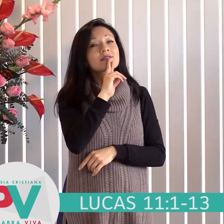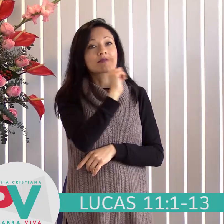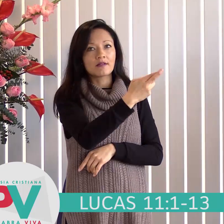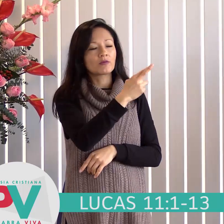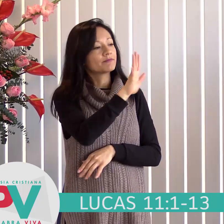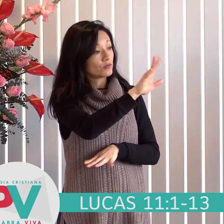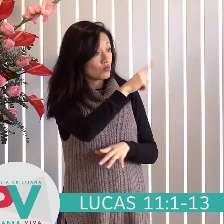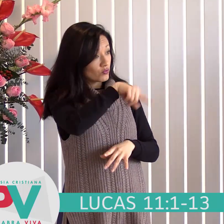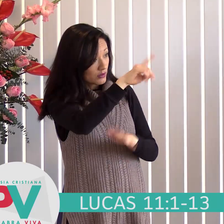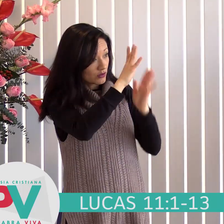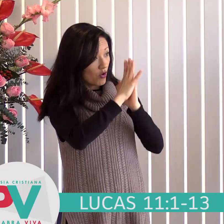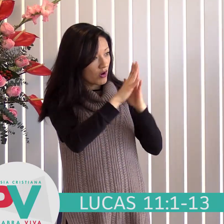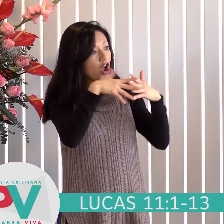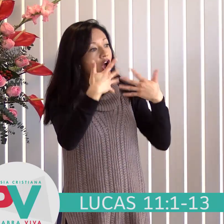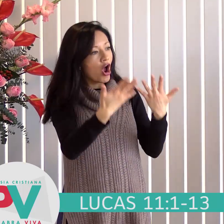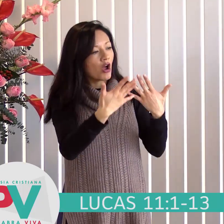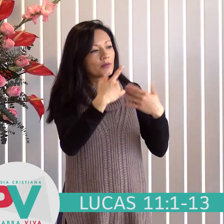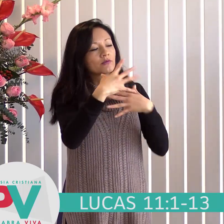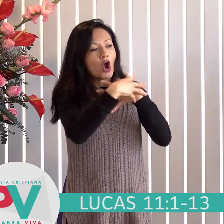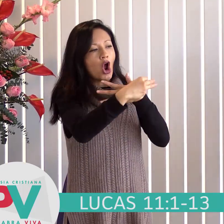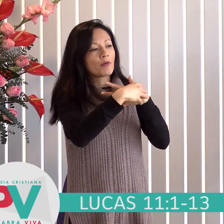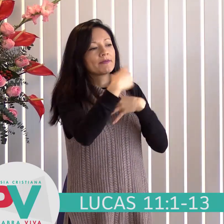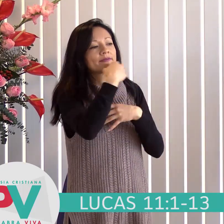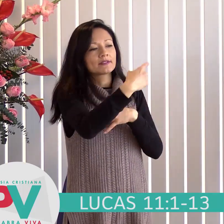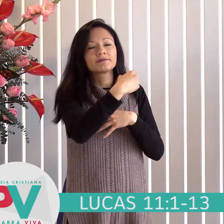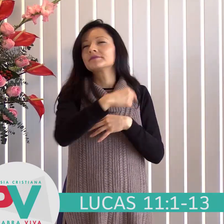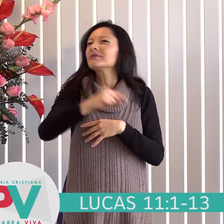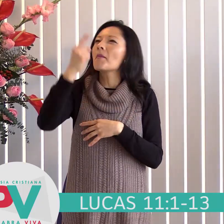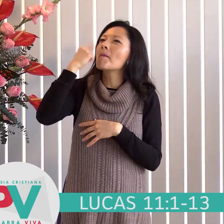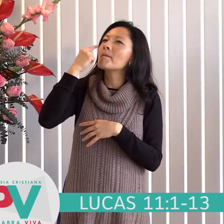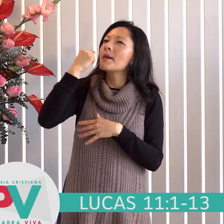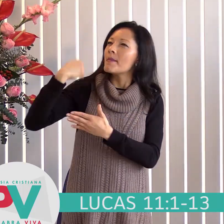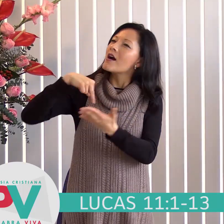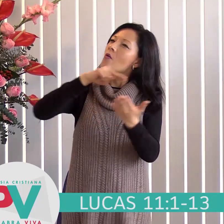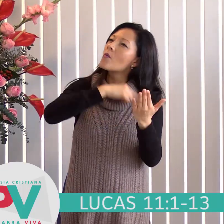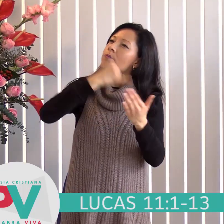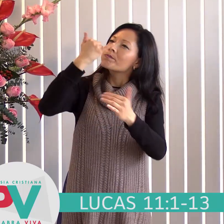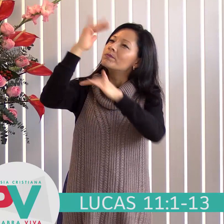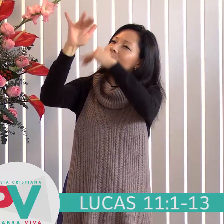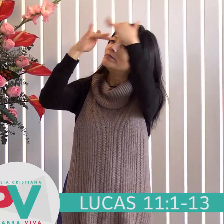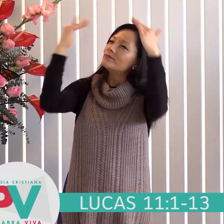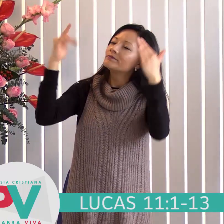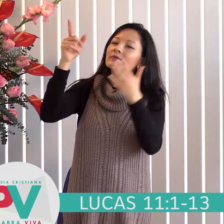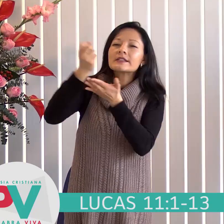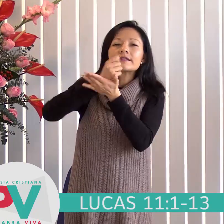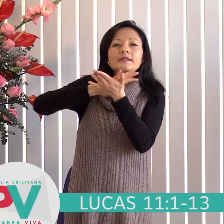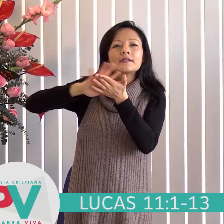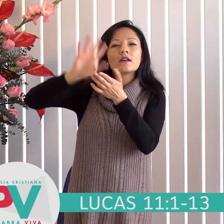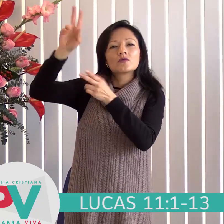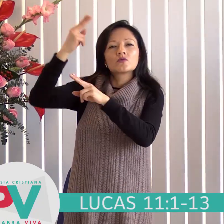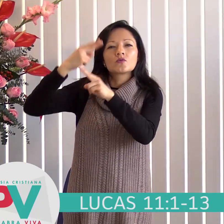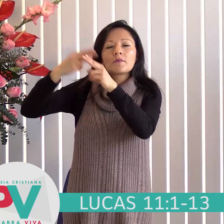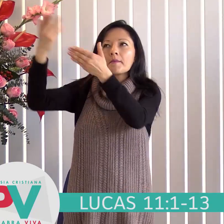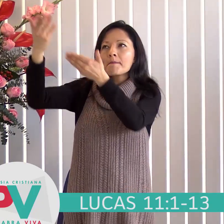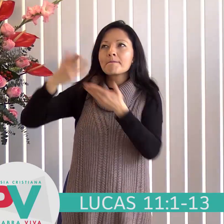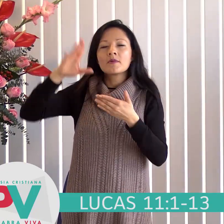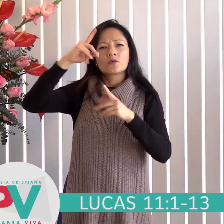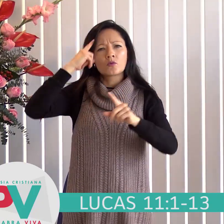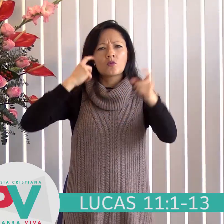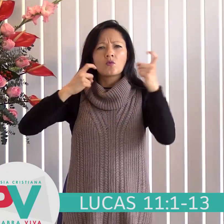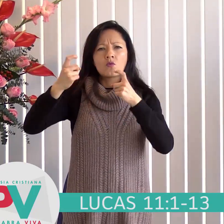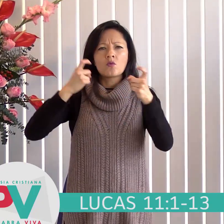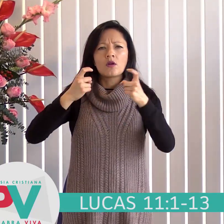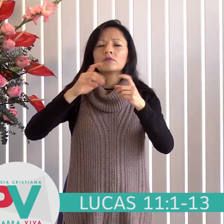que estás en los cielos, santificado sea tu nombre. Venga tu reino, hágase tu voluntad como en el